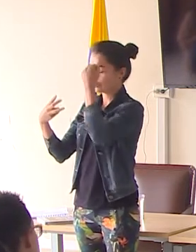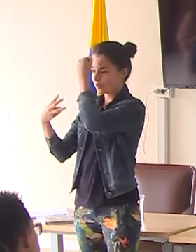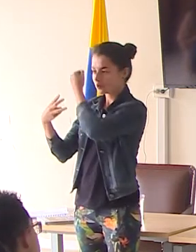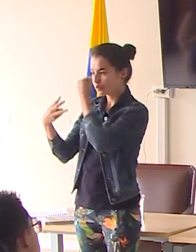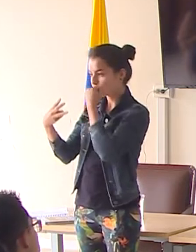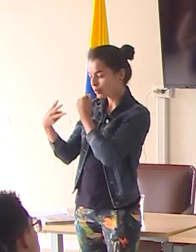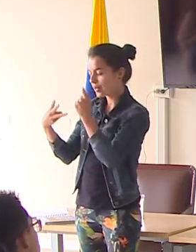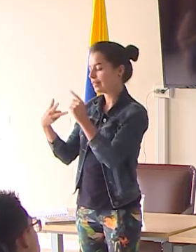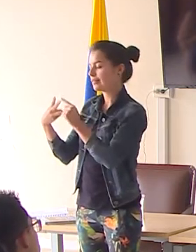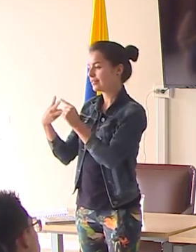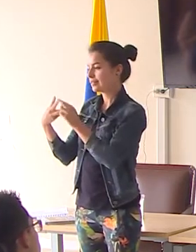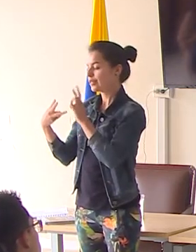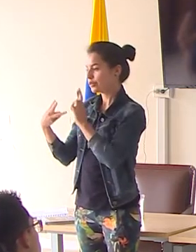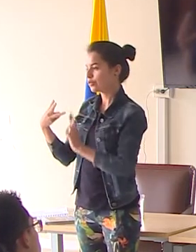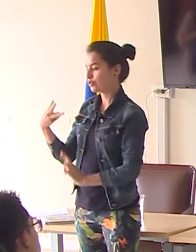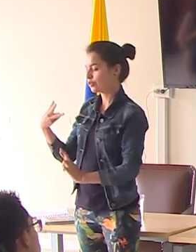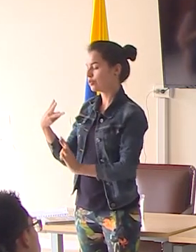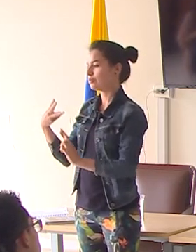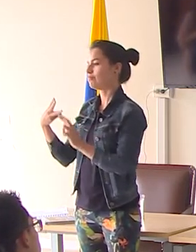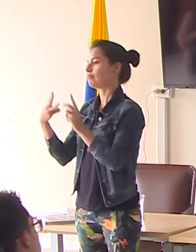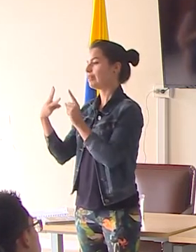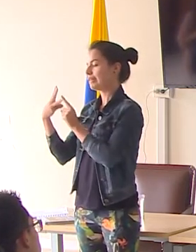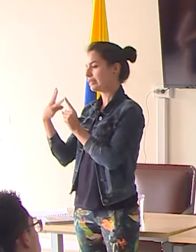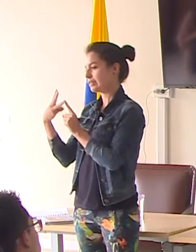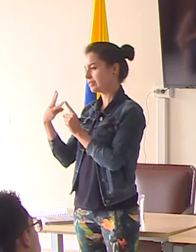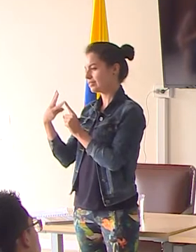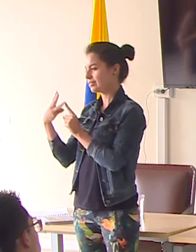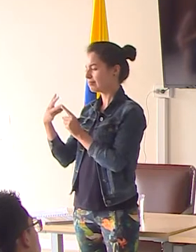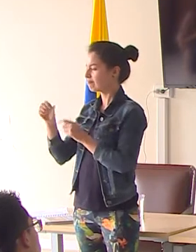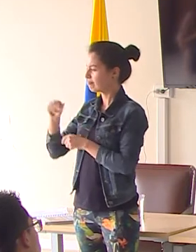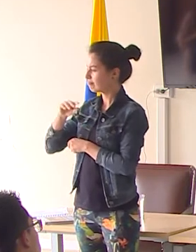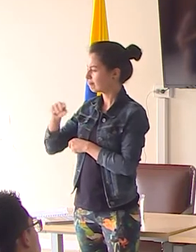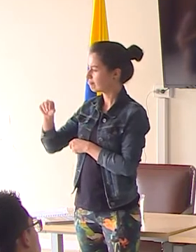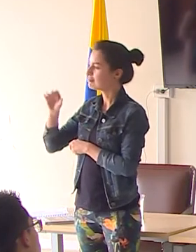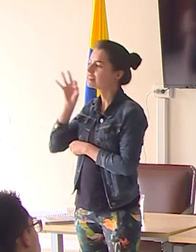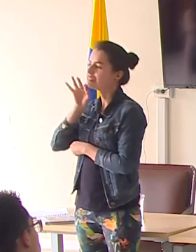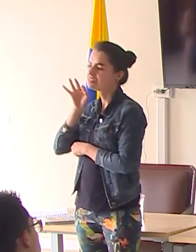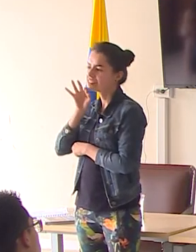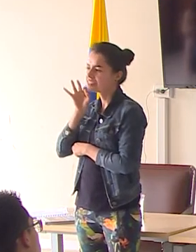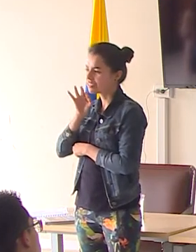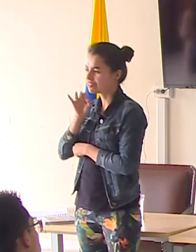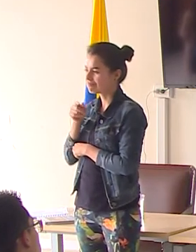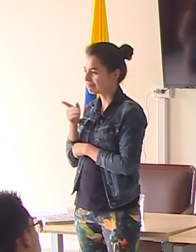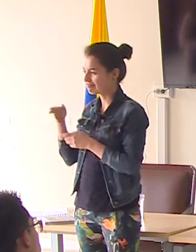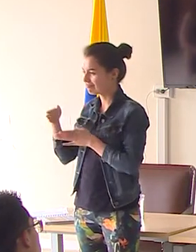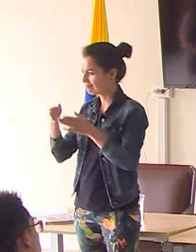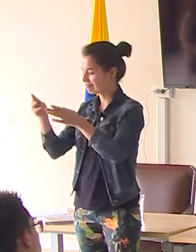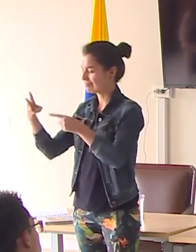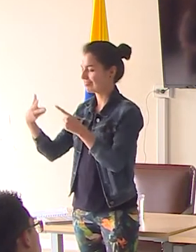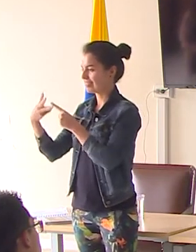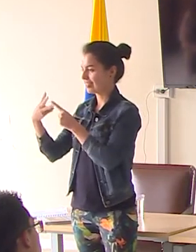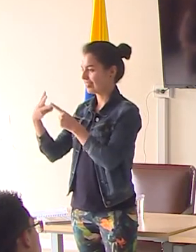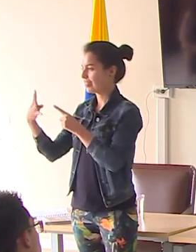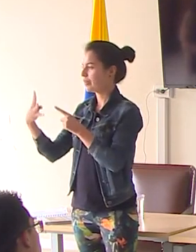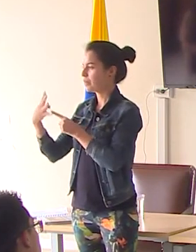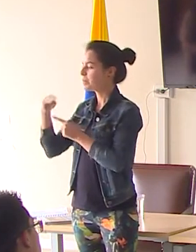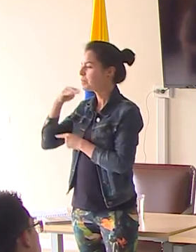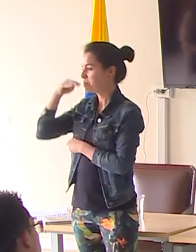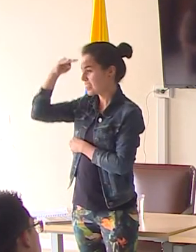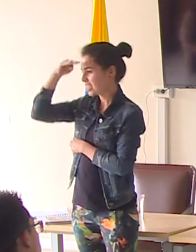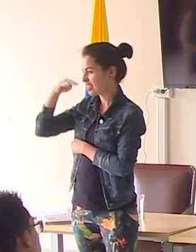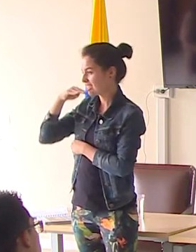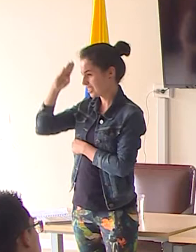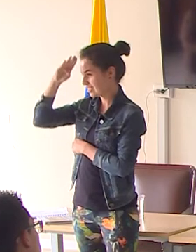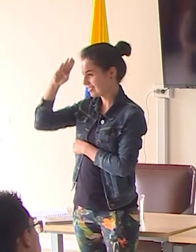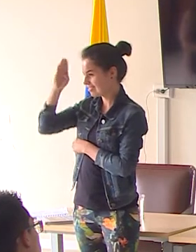sur la salida del llano la calle 13 la calle 80 autopista medellín la autopista